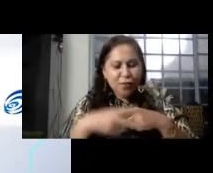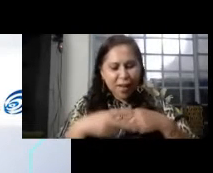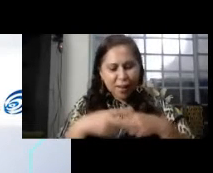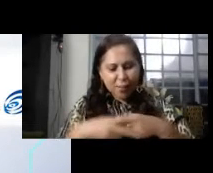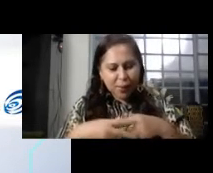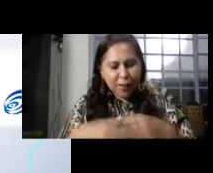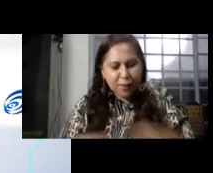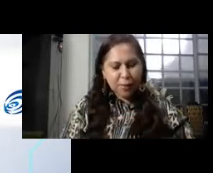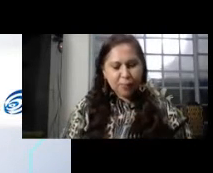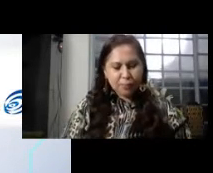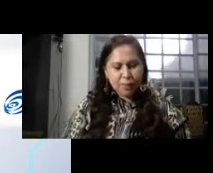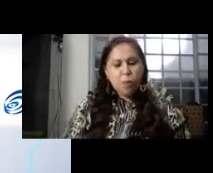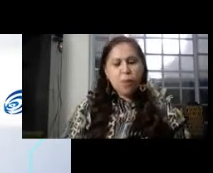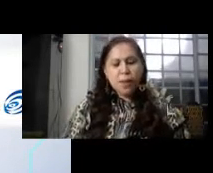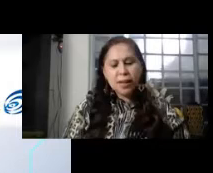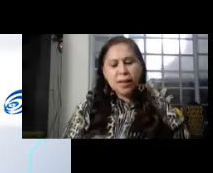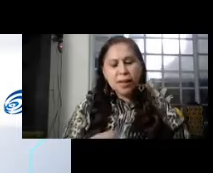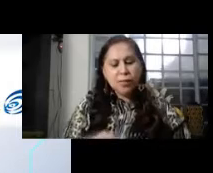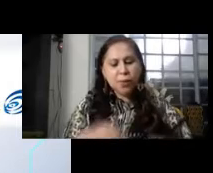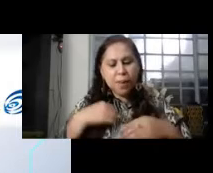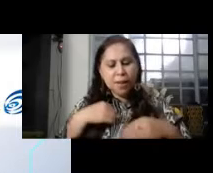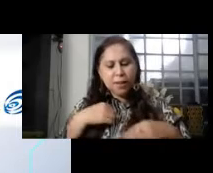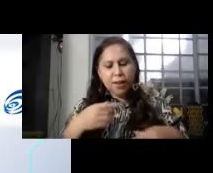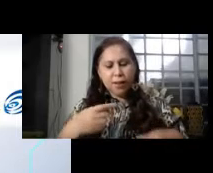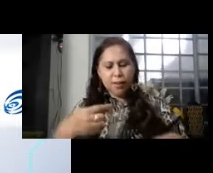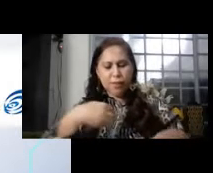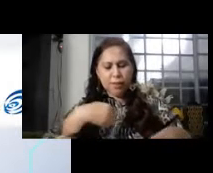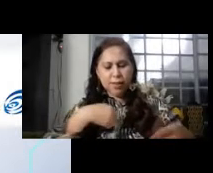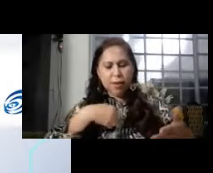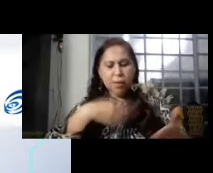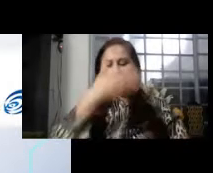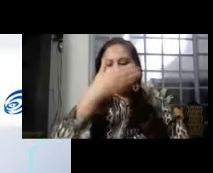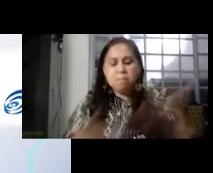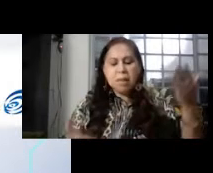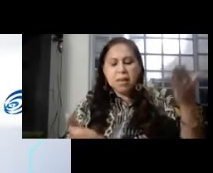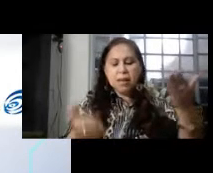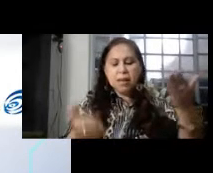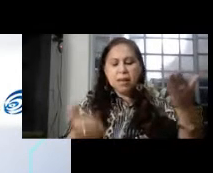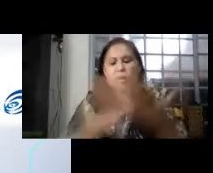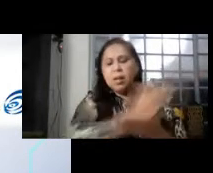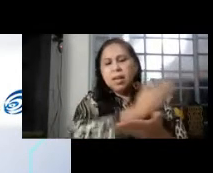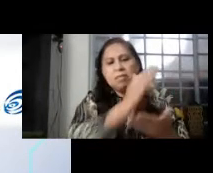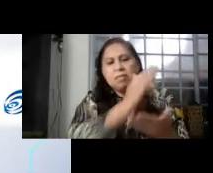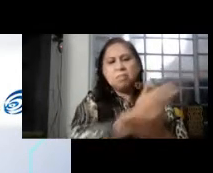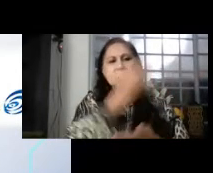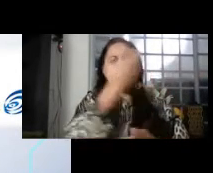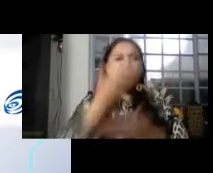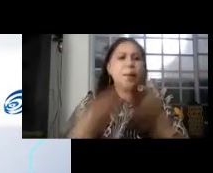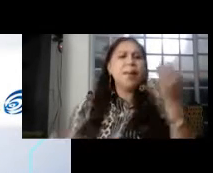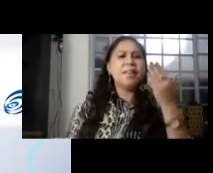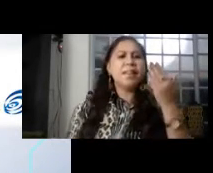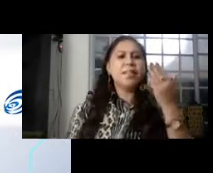O verbo aqui, ó. Eu perder livro, perder. Então ele faz eu perdi o livro.